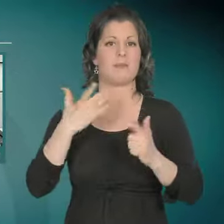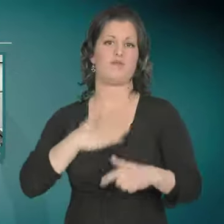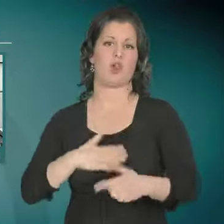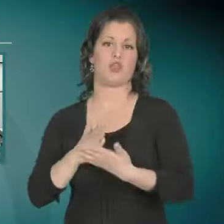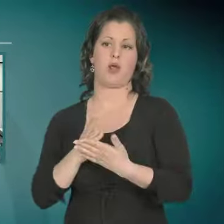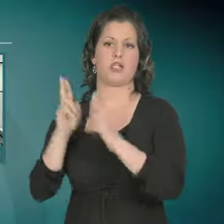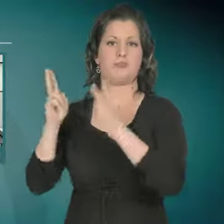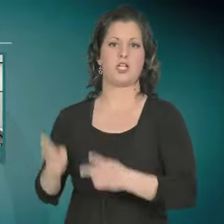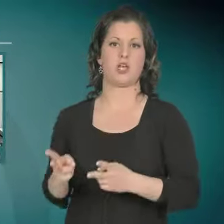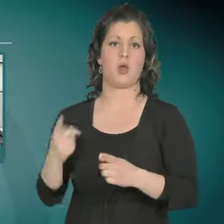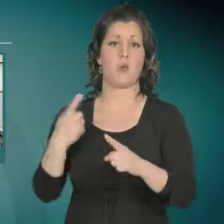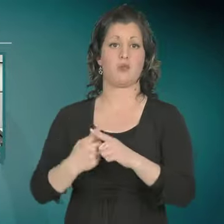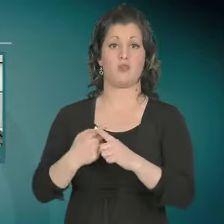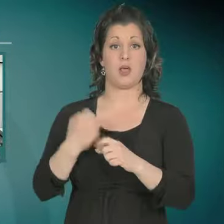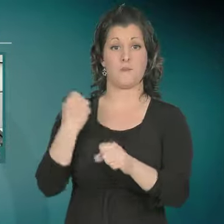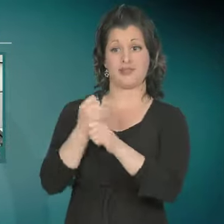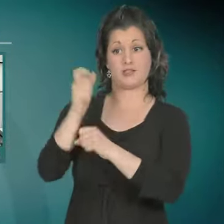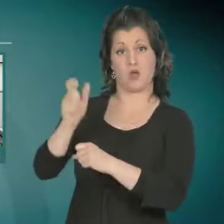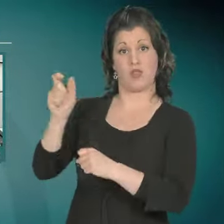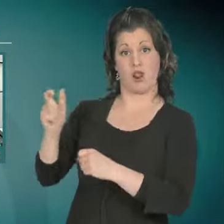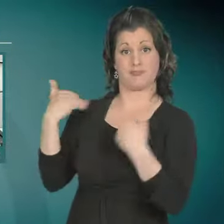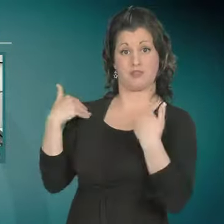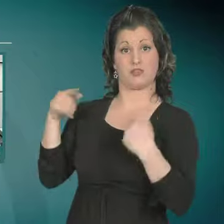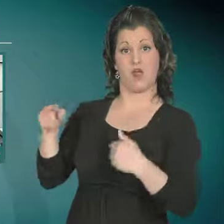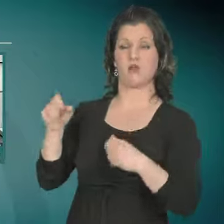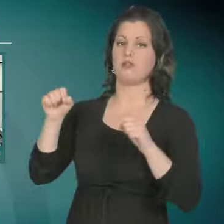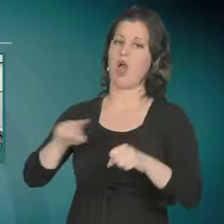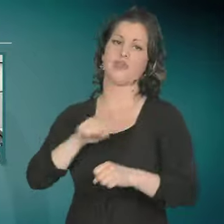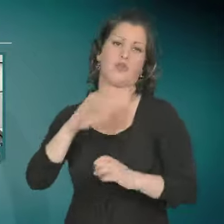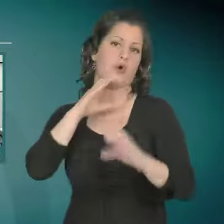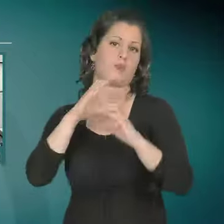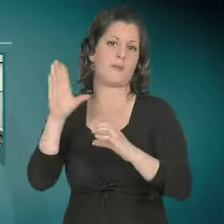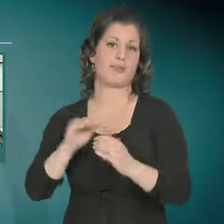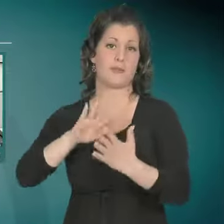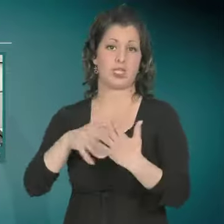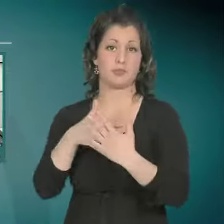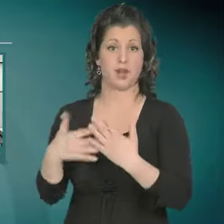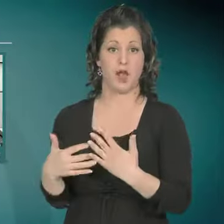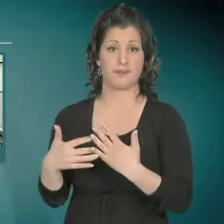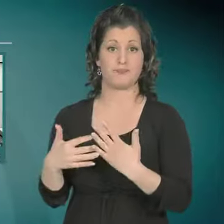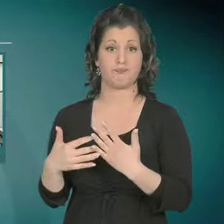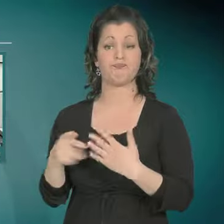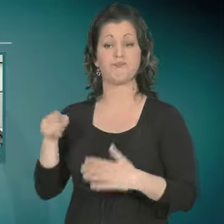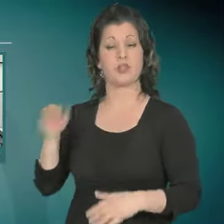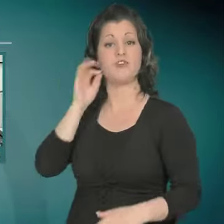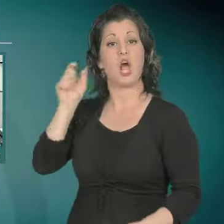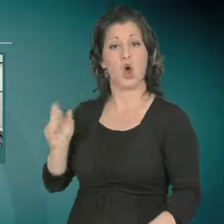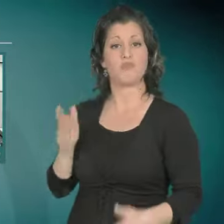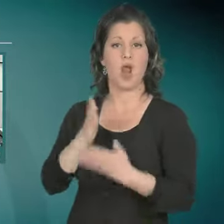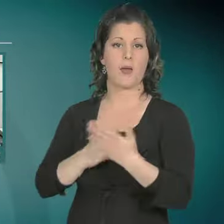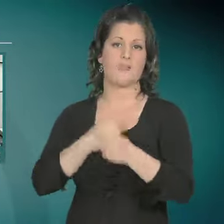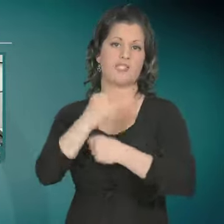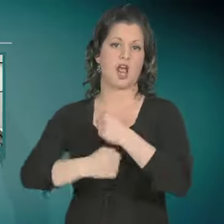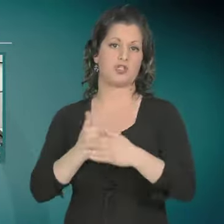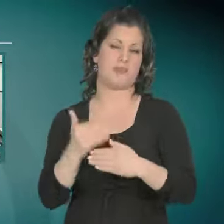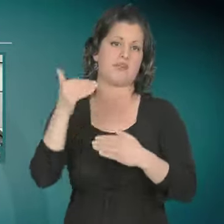einen Dolmetscher bestellen und das Personal konnte sich nicht mit ihr in Gebärdensprache verständigen. Ein halbes Jahr